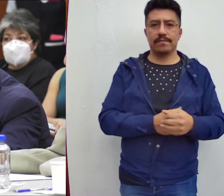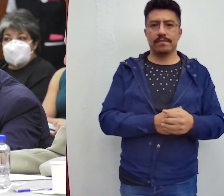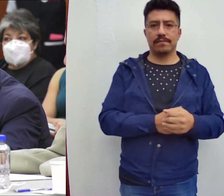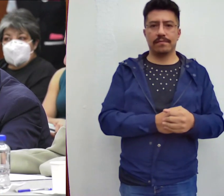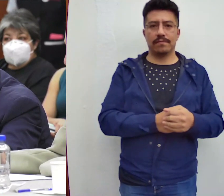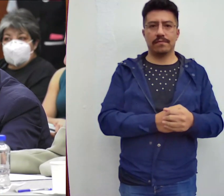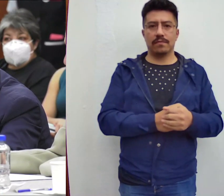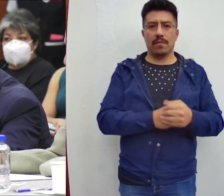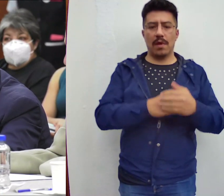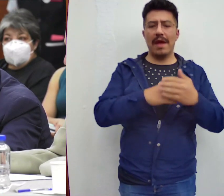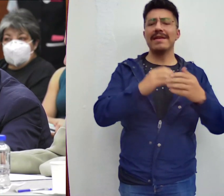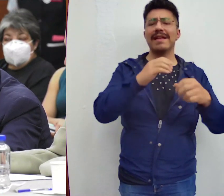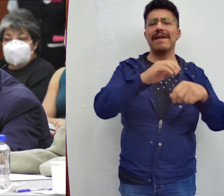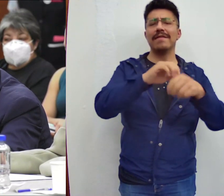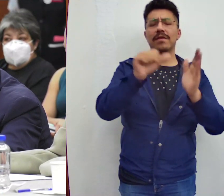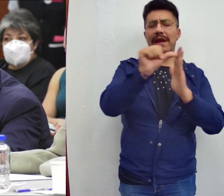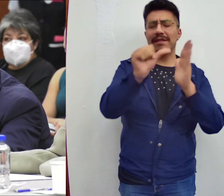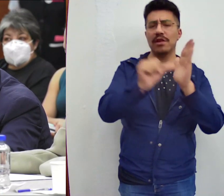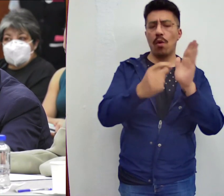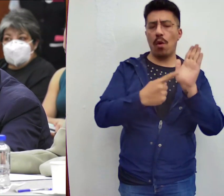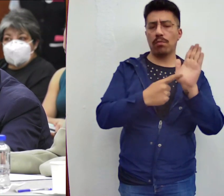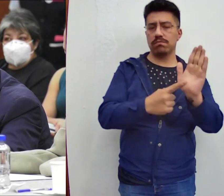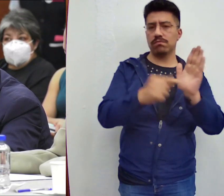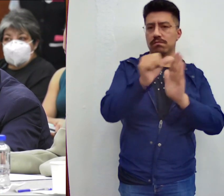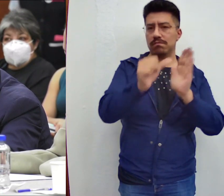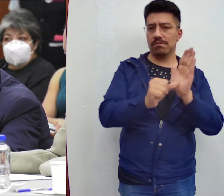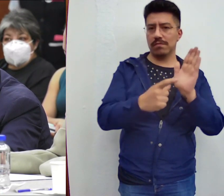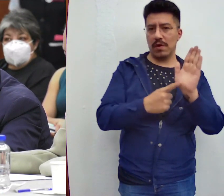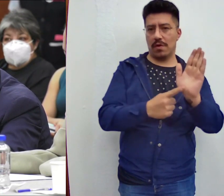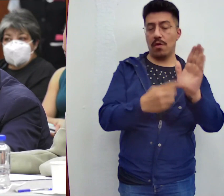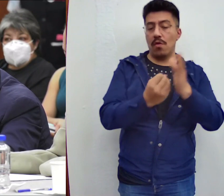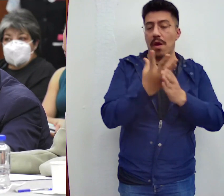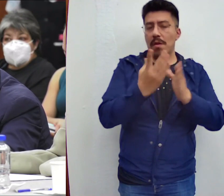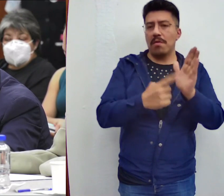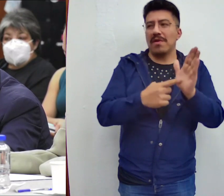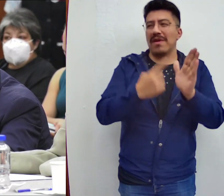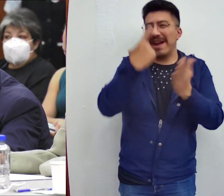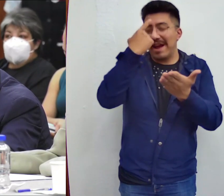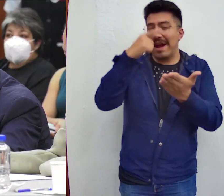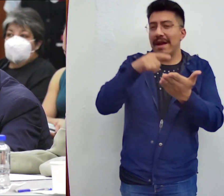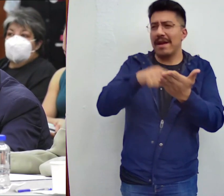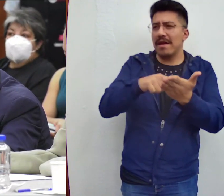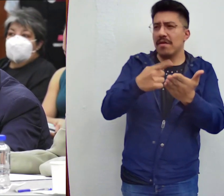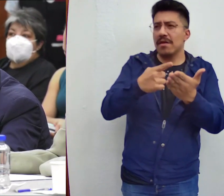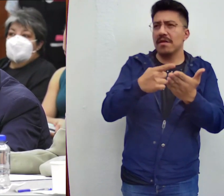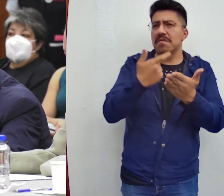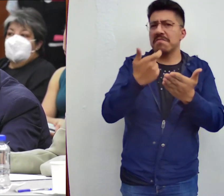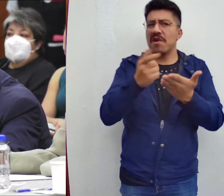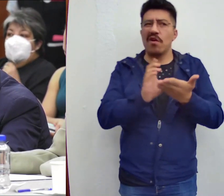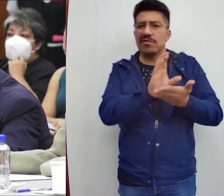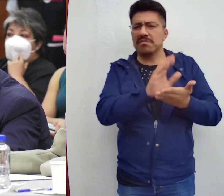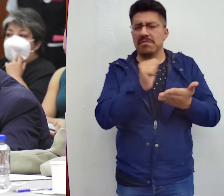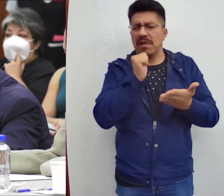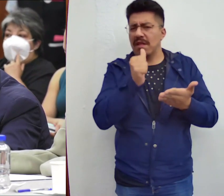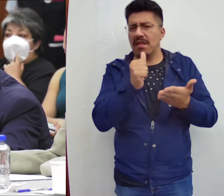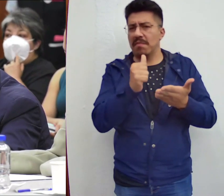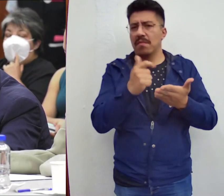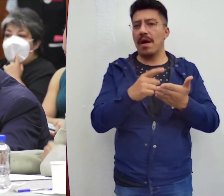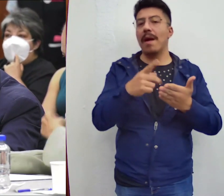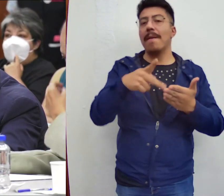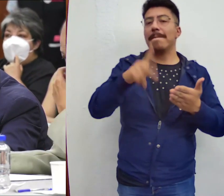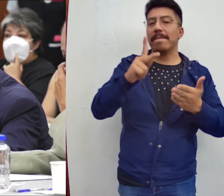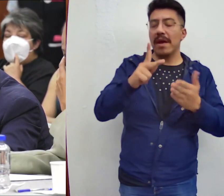Esta fracción nueva de este artículo creo que no tendría ningún costo, solamente sería cuestión